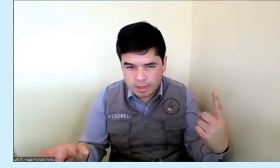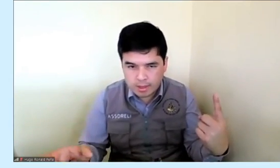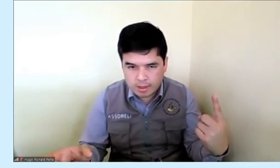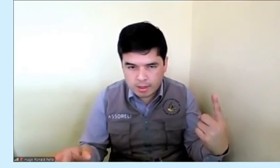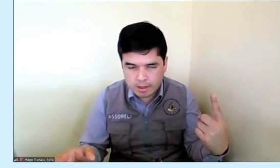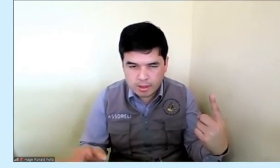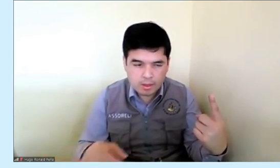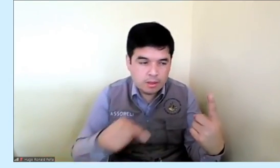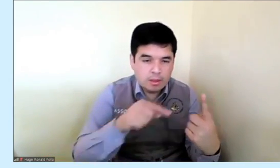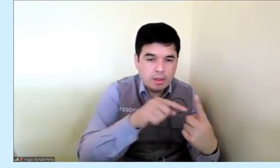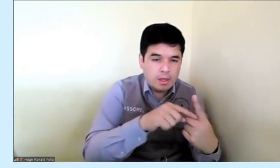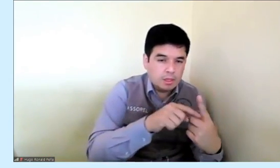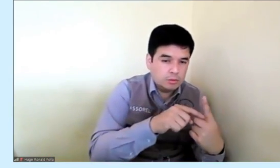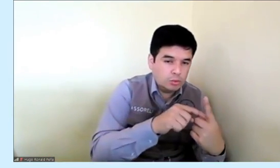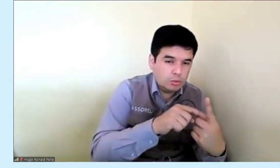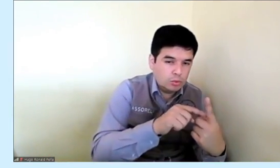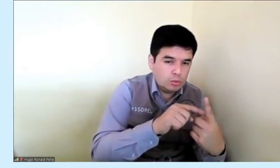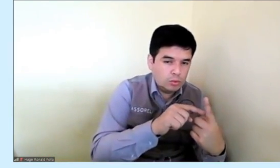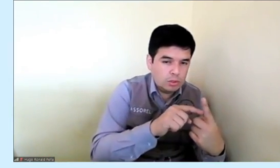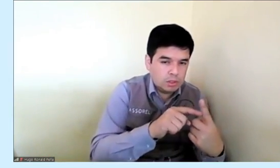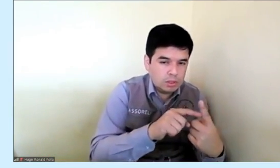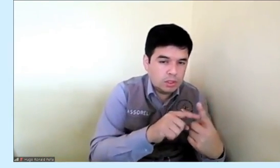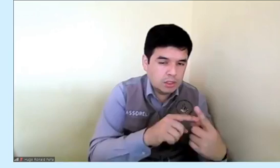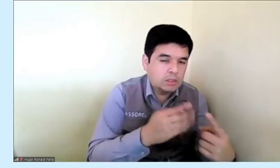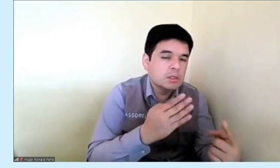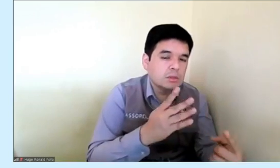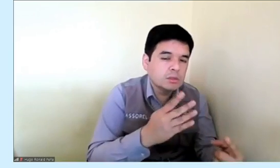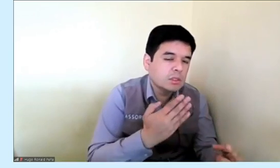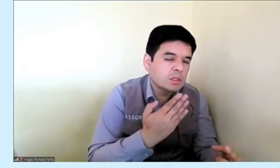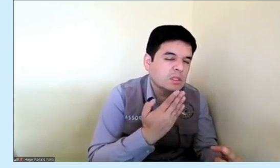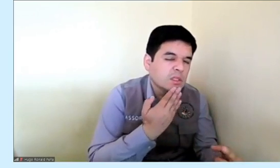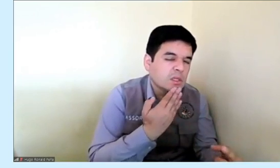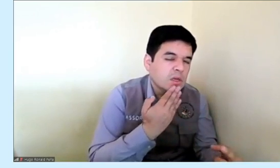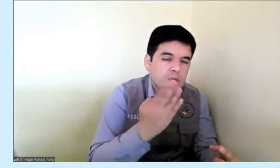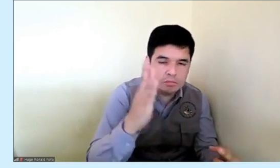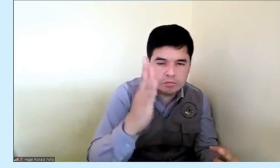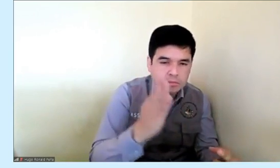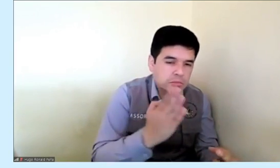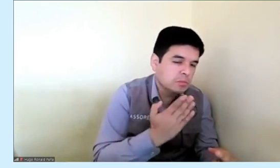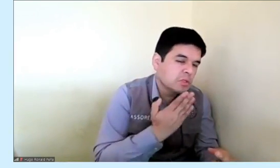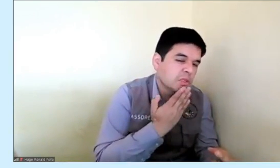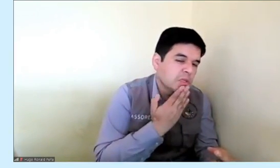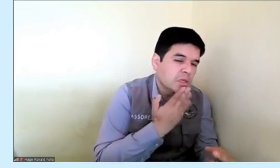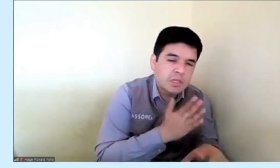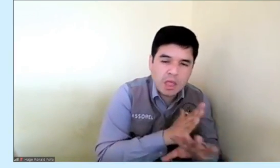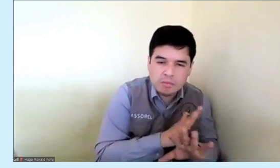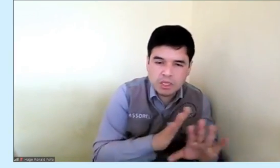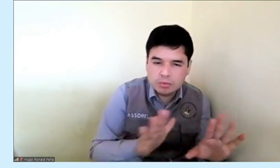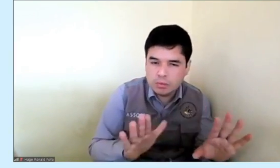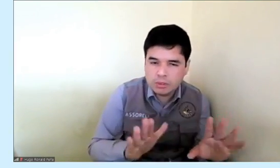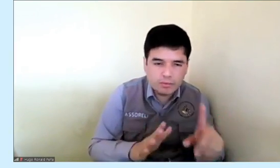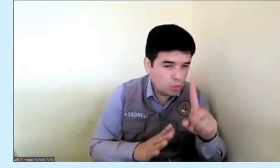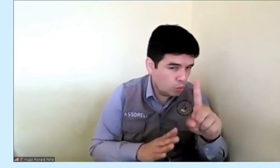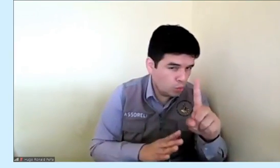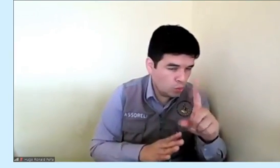Uno y muchas personas es diferente. Una persona, ¿quién? Esta es la seña. Y nada